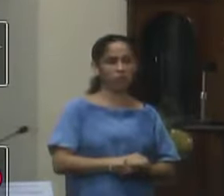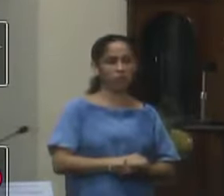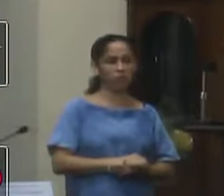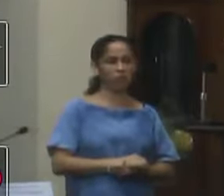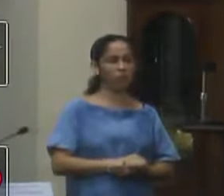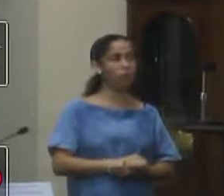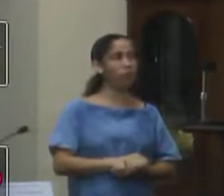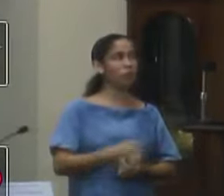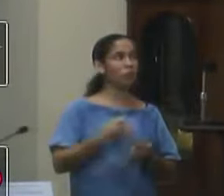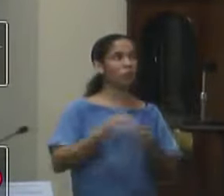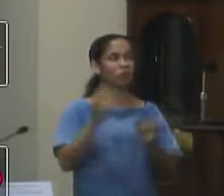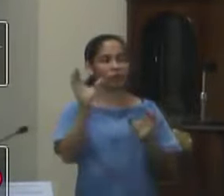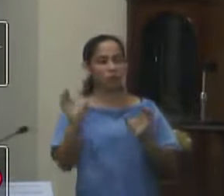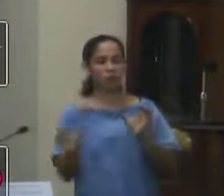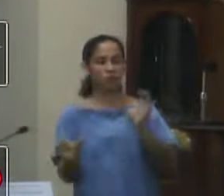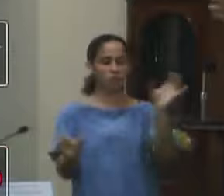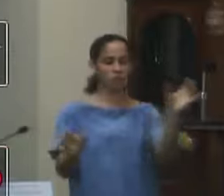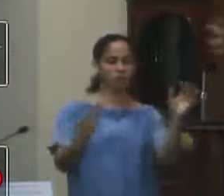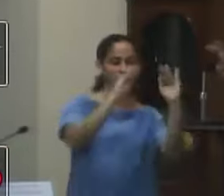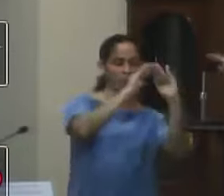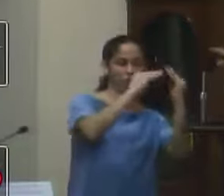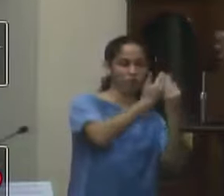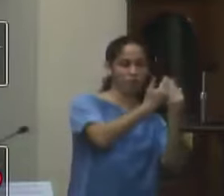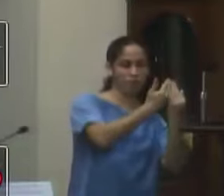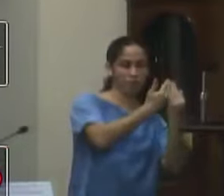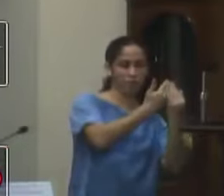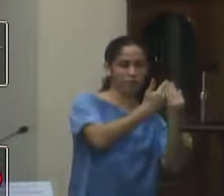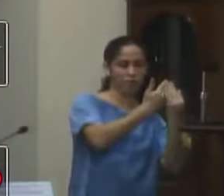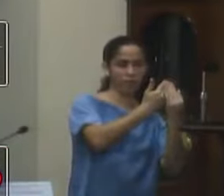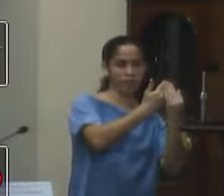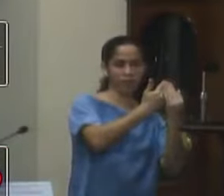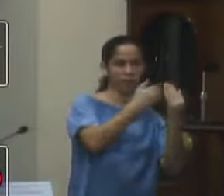independência dos poderes, que a gente não pode